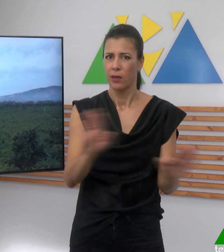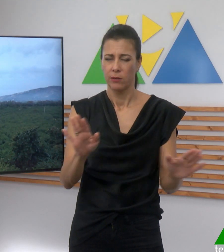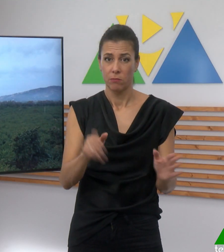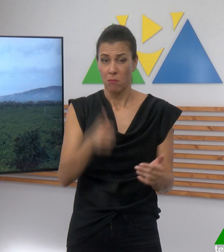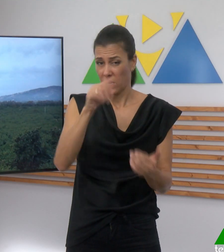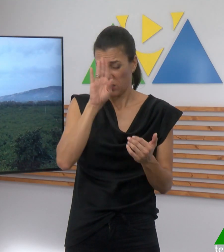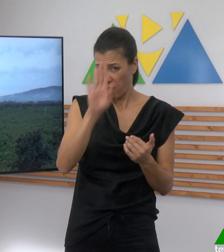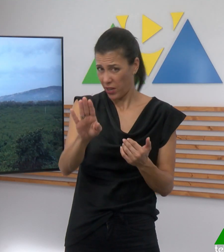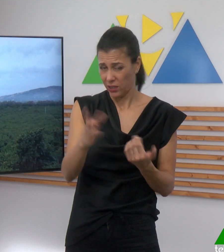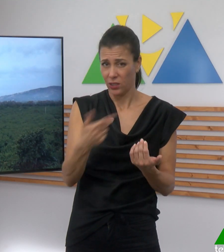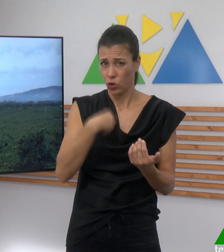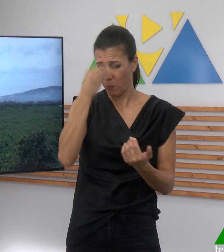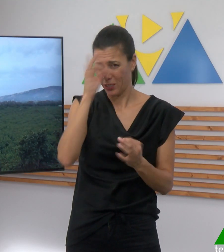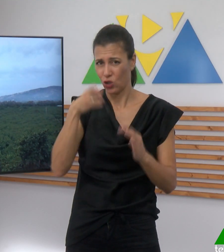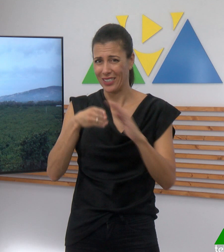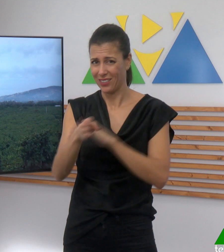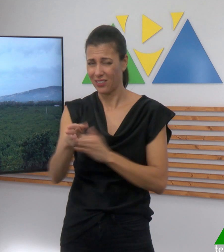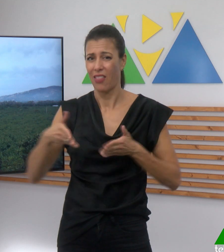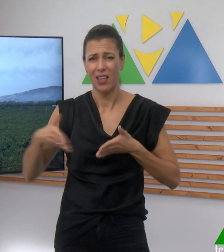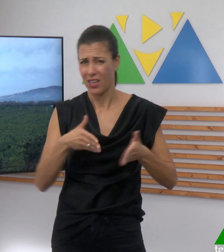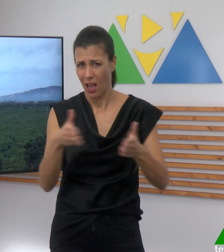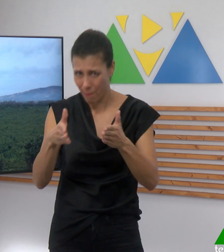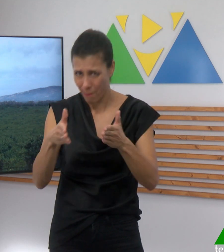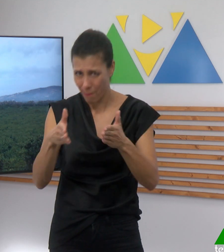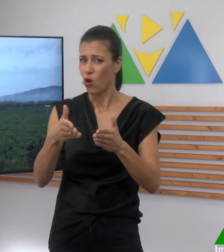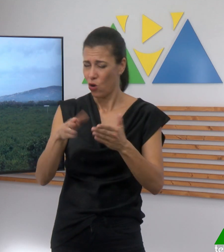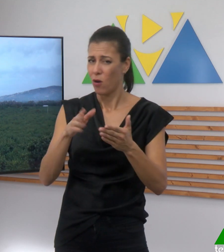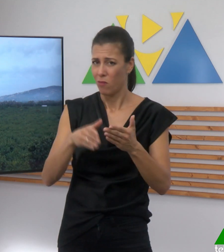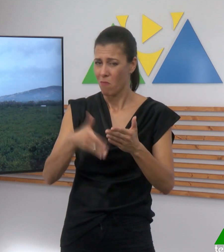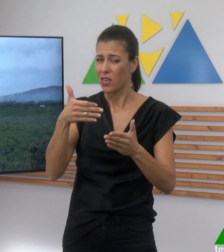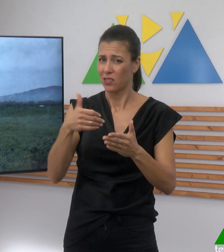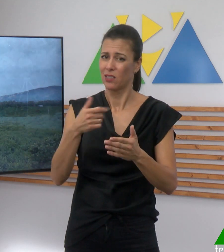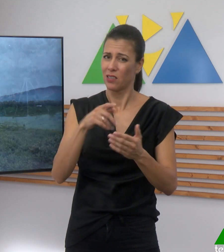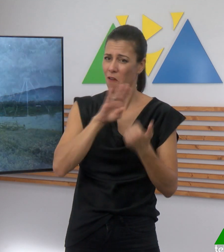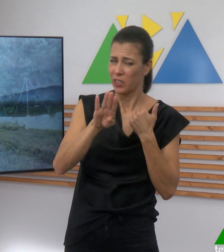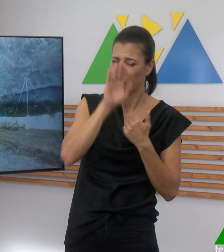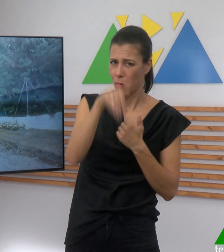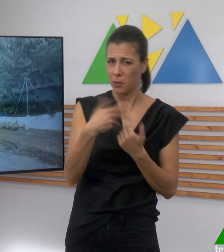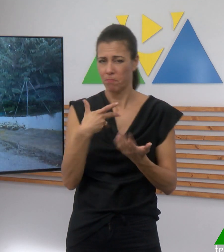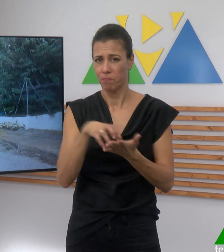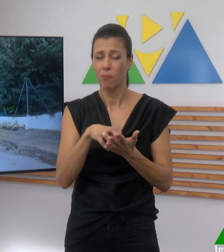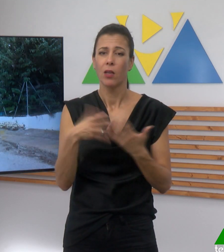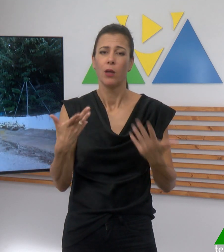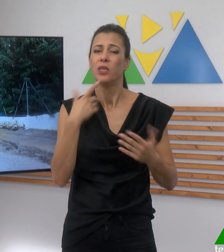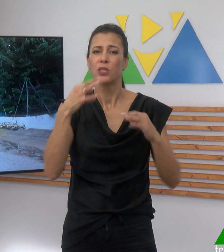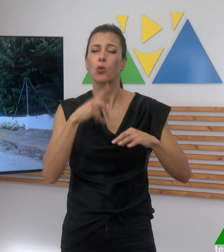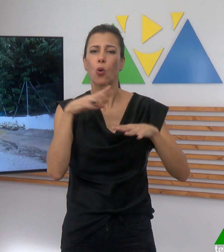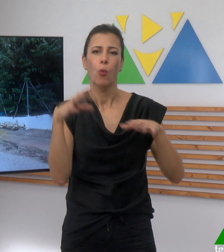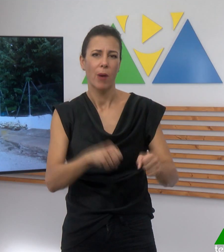hbre más la entrada del camino en frente del hbre más que del pueblo no El caso es que debió estar ocupando algo por el estilo